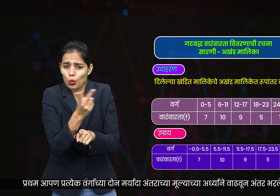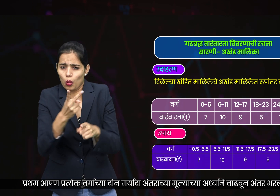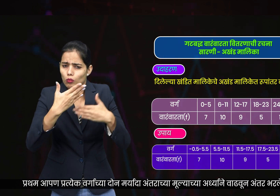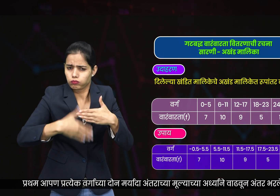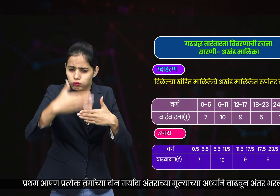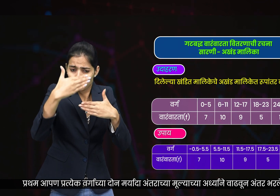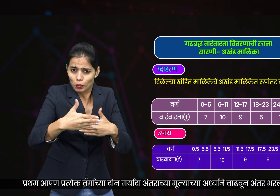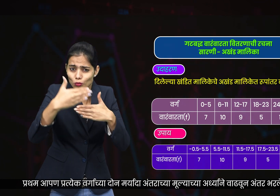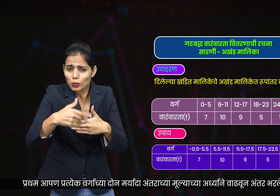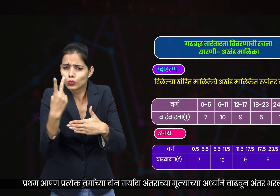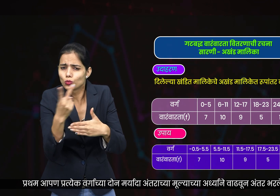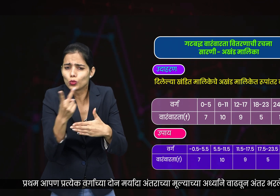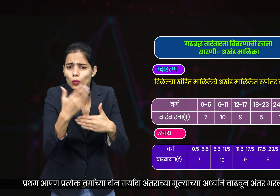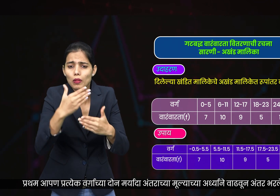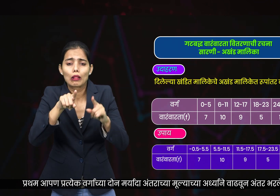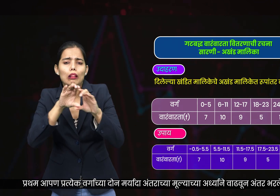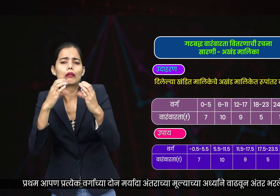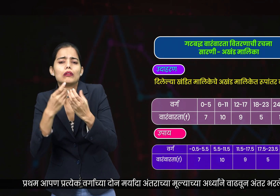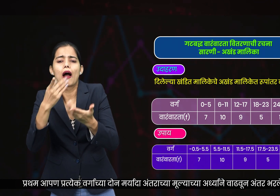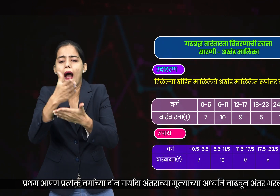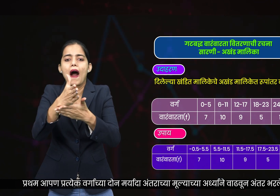अर्ध्याने वाढवून अंतर भरले पाहिजे.